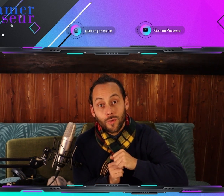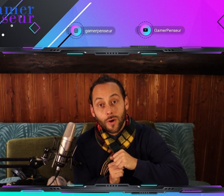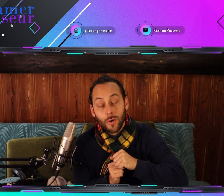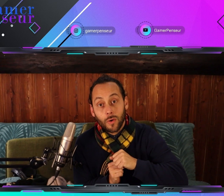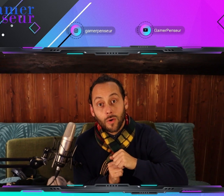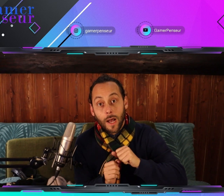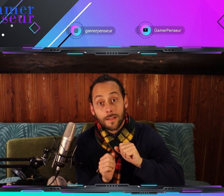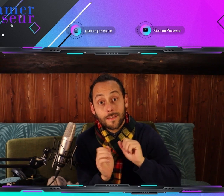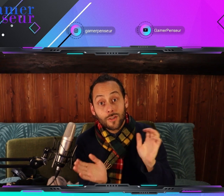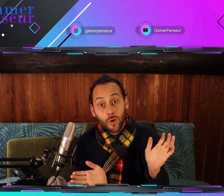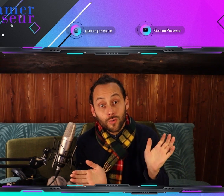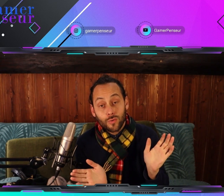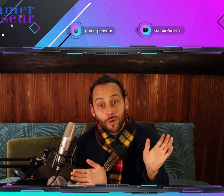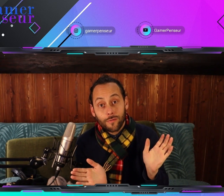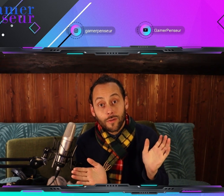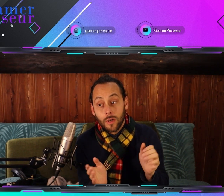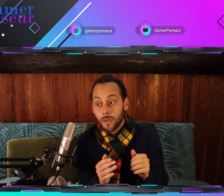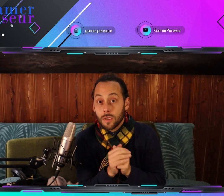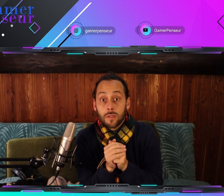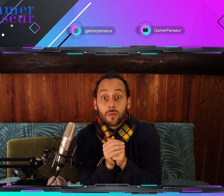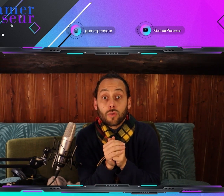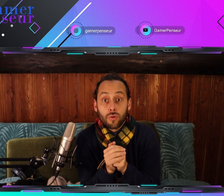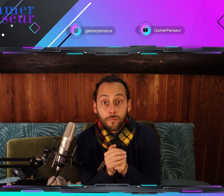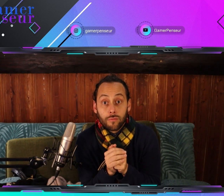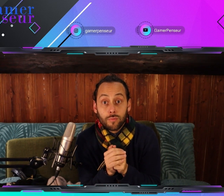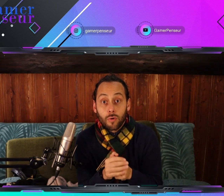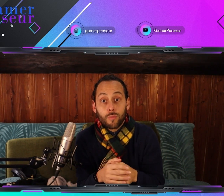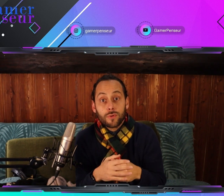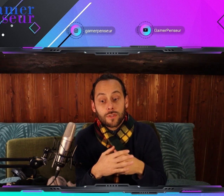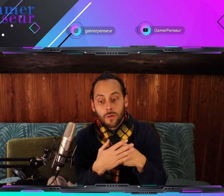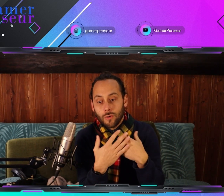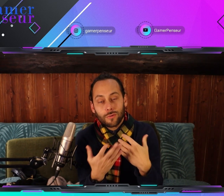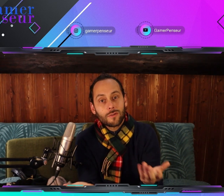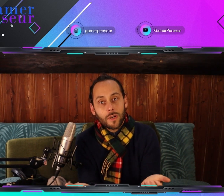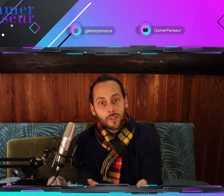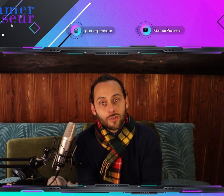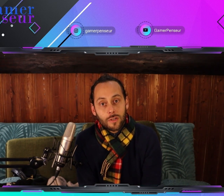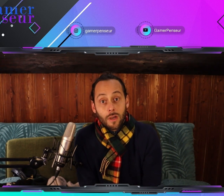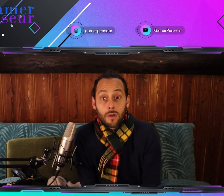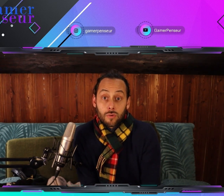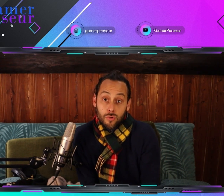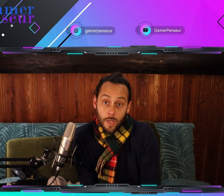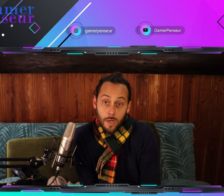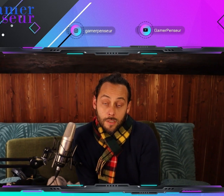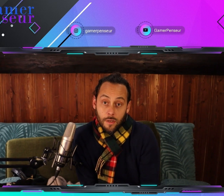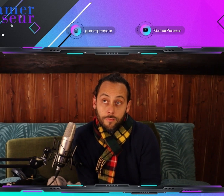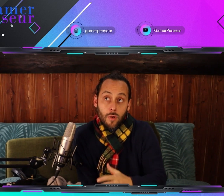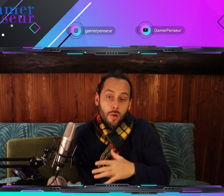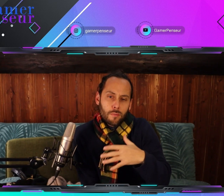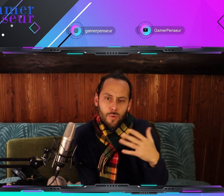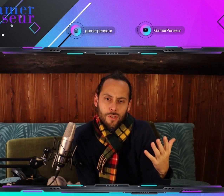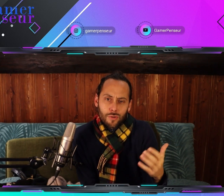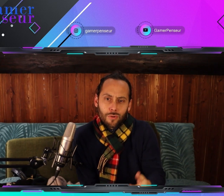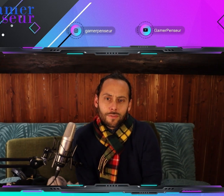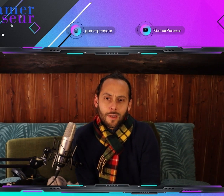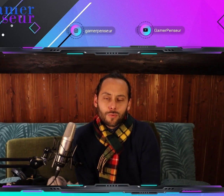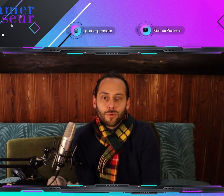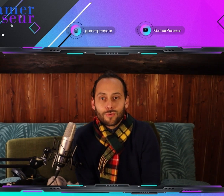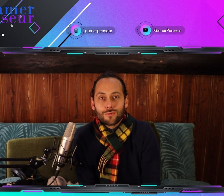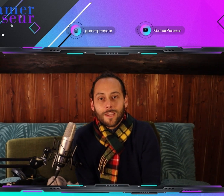description, un Discord tout neuf qui n'attend que vous pour qu'on puisse continuer à échanger sur la LSF, mais aussi